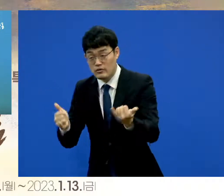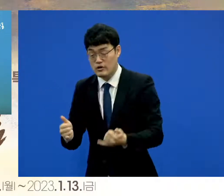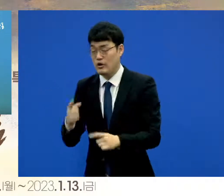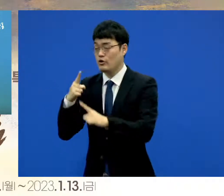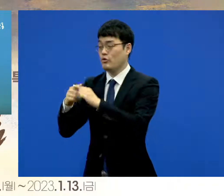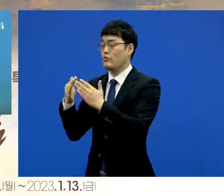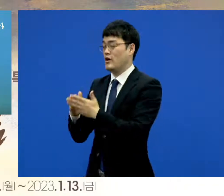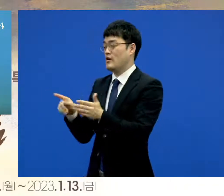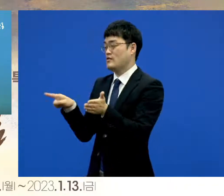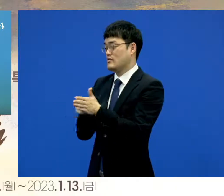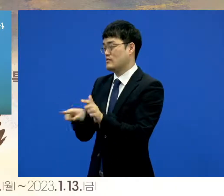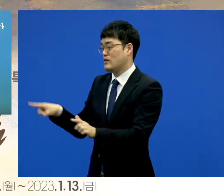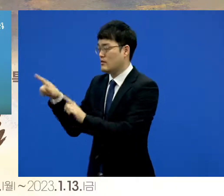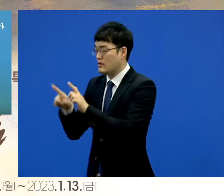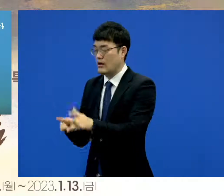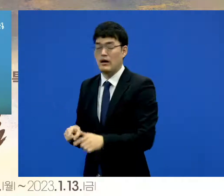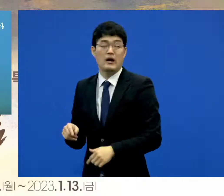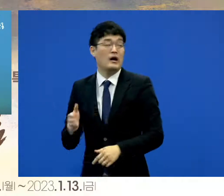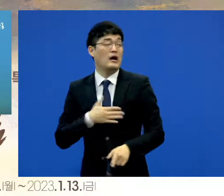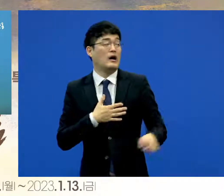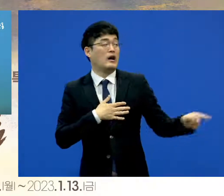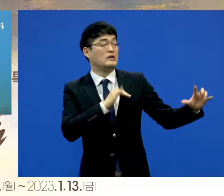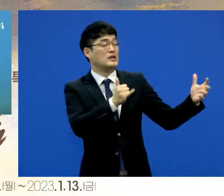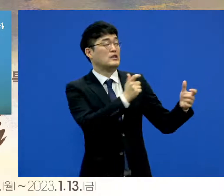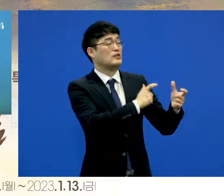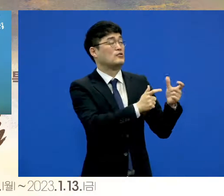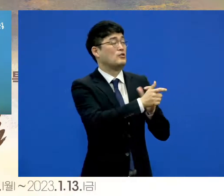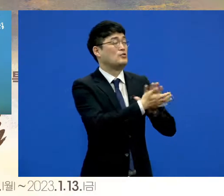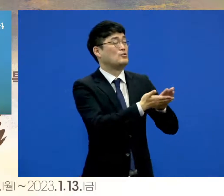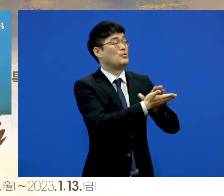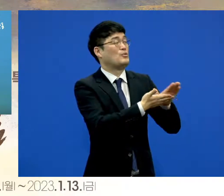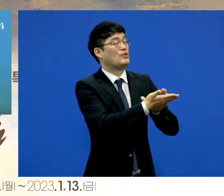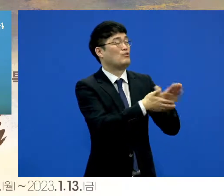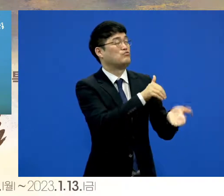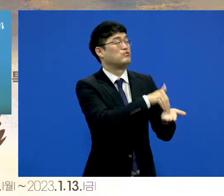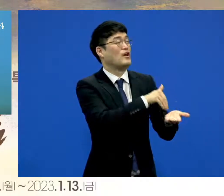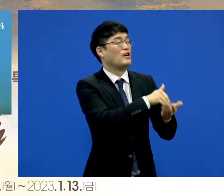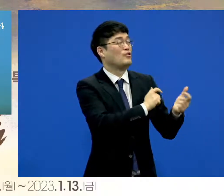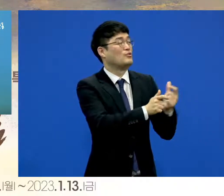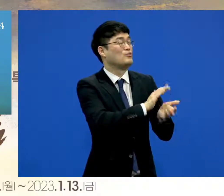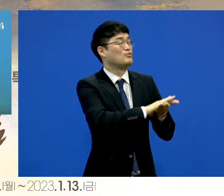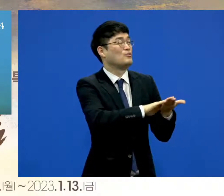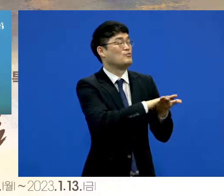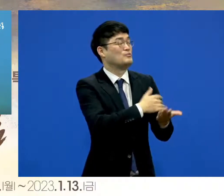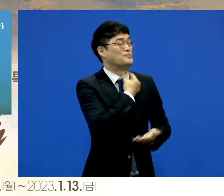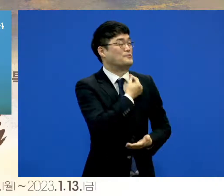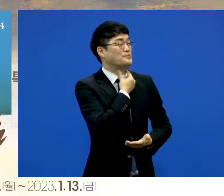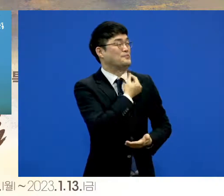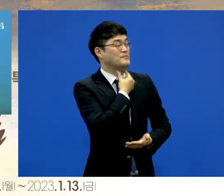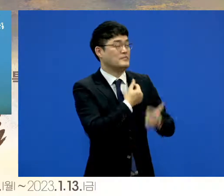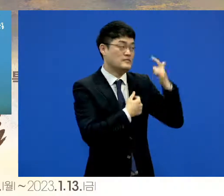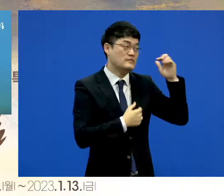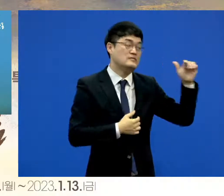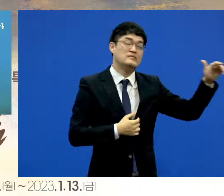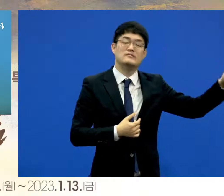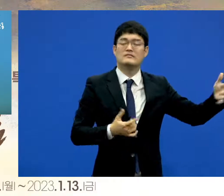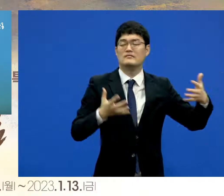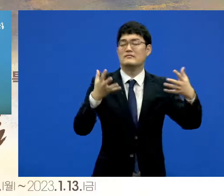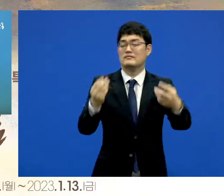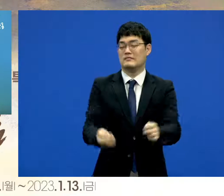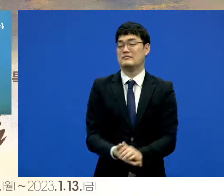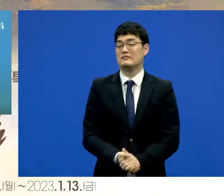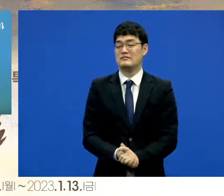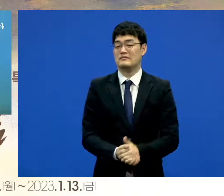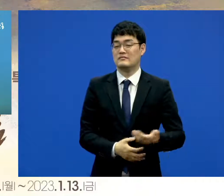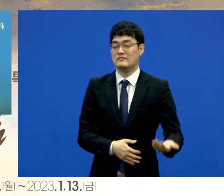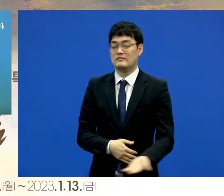실컷 하면 놀다가 올걸. 어거스틴도 그랬어요. 하나님께로 돌아가기 전에 자기가 하고 싶은 나쁜 모든 걸